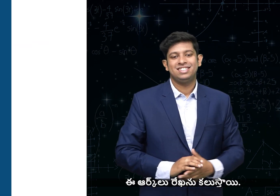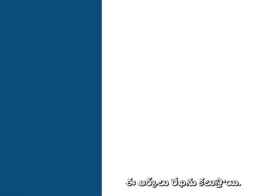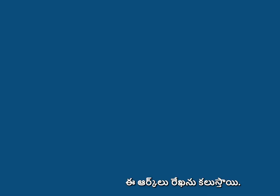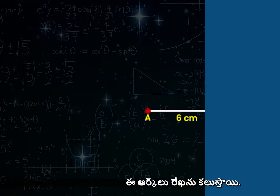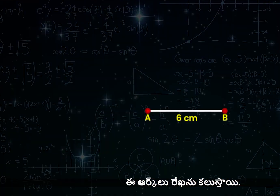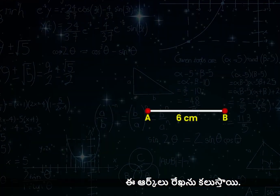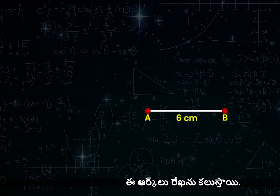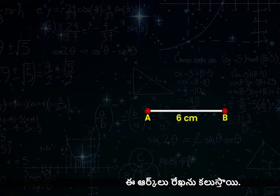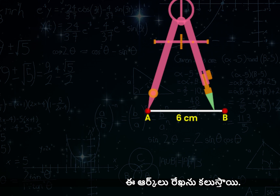కలుస్తాయి.